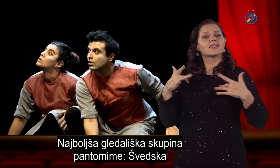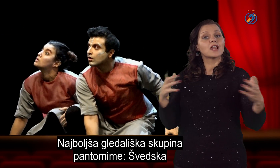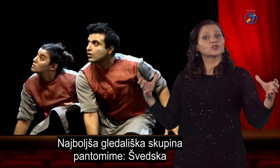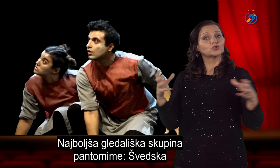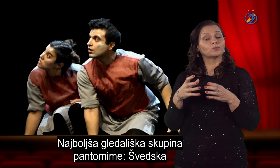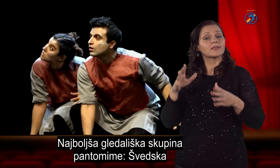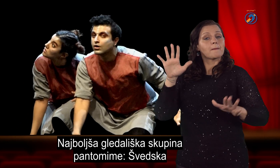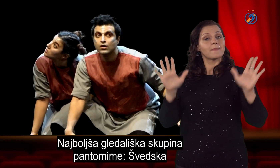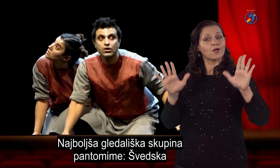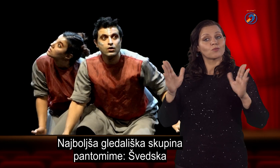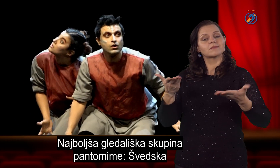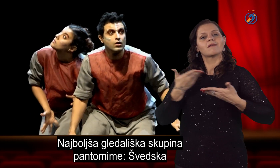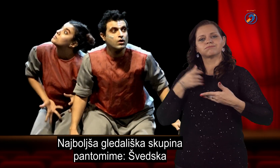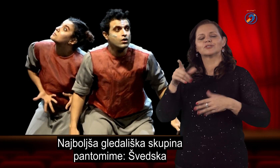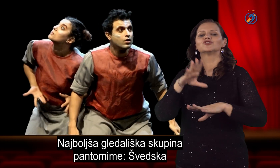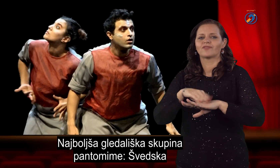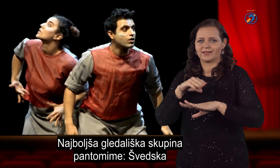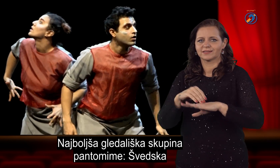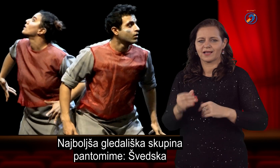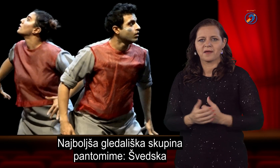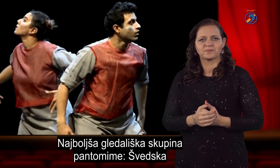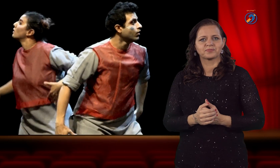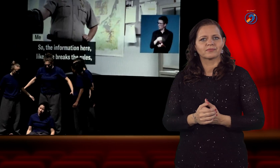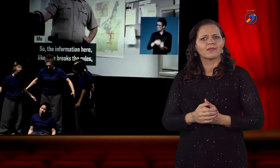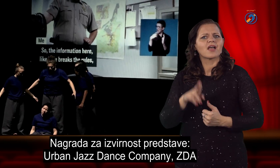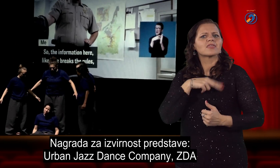Najboljša gledališka skupina pantomime, Švedska.